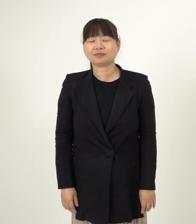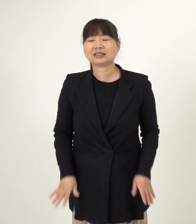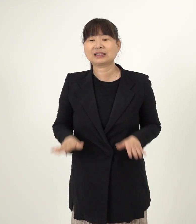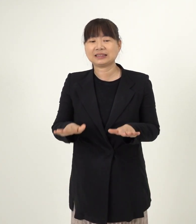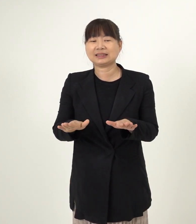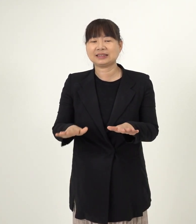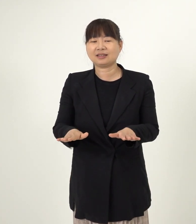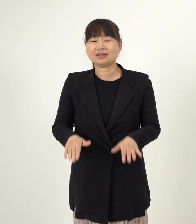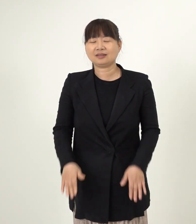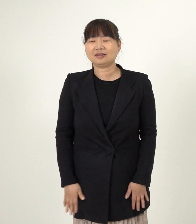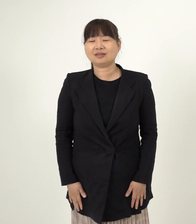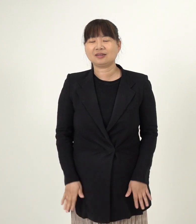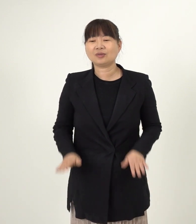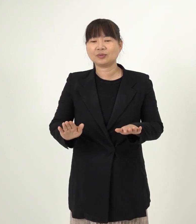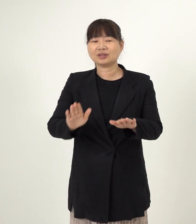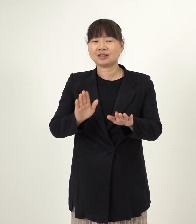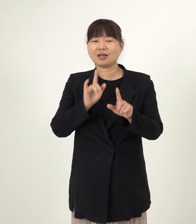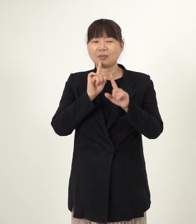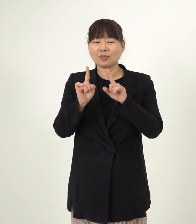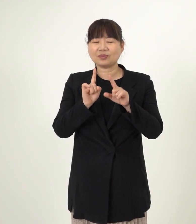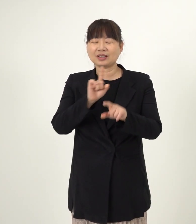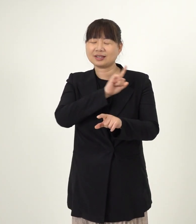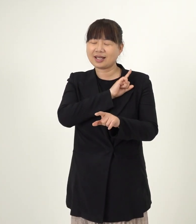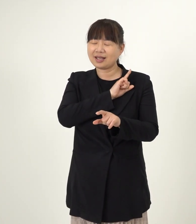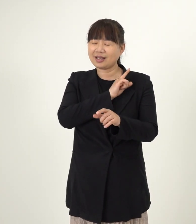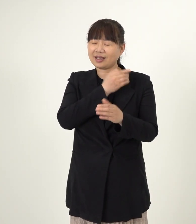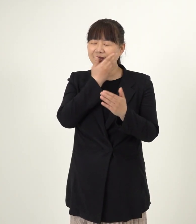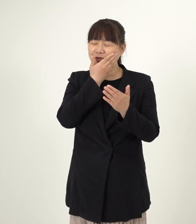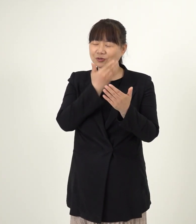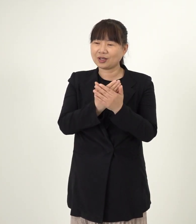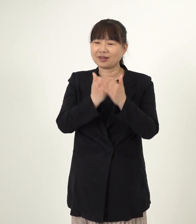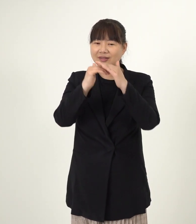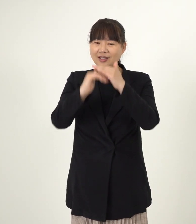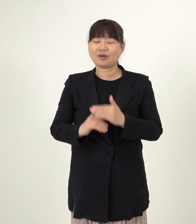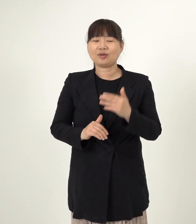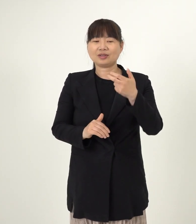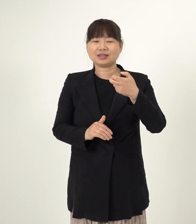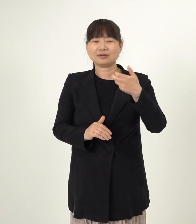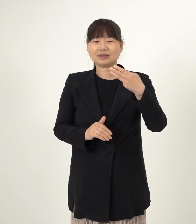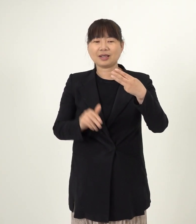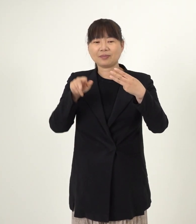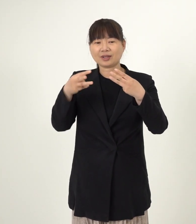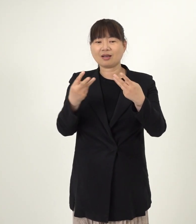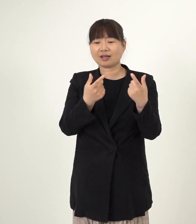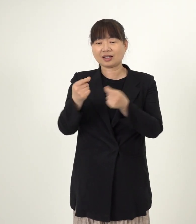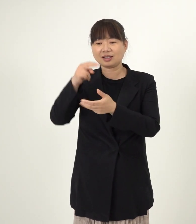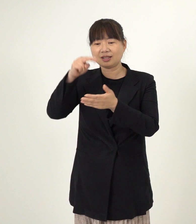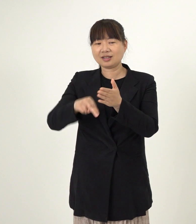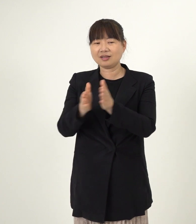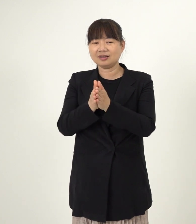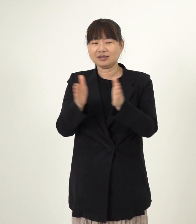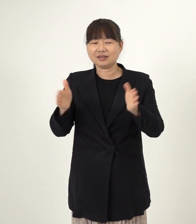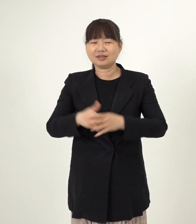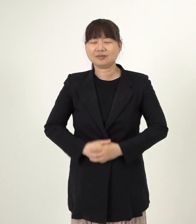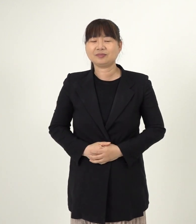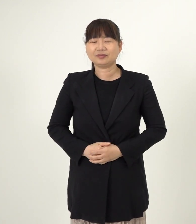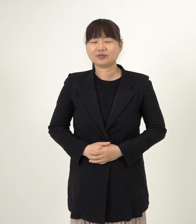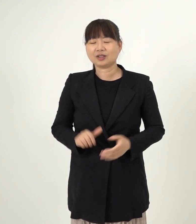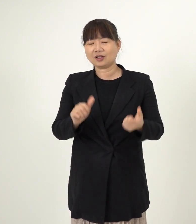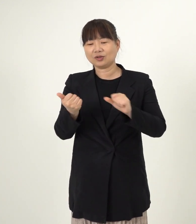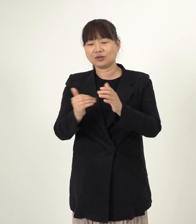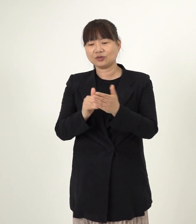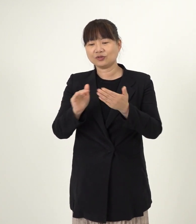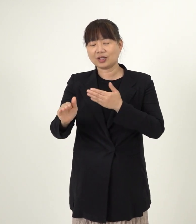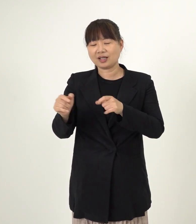이제 오늘 본문의 하이라이트입니다. 73절을 같이 읽습니다. 시작. 조금